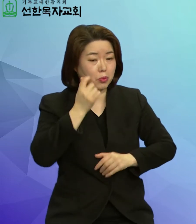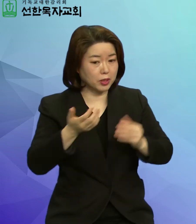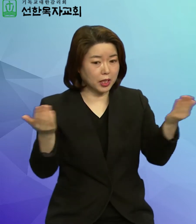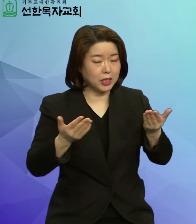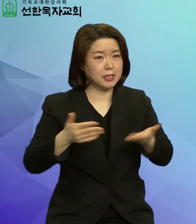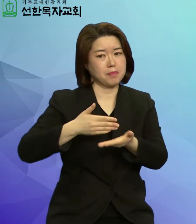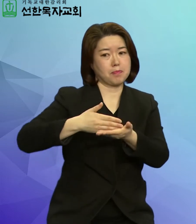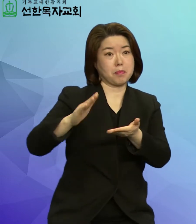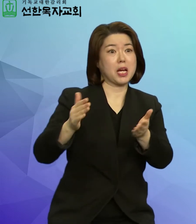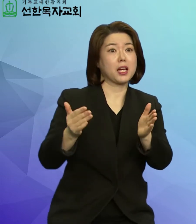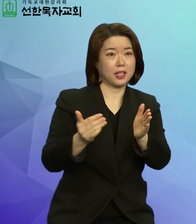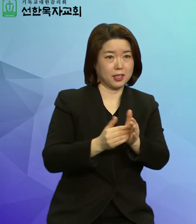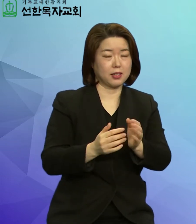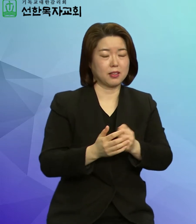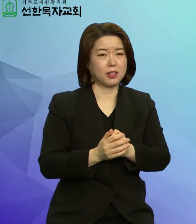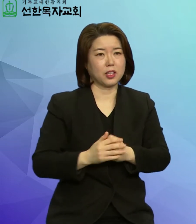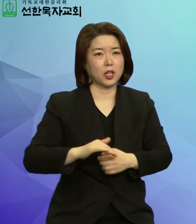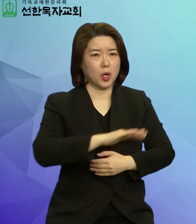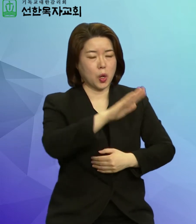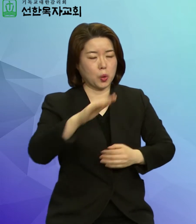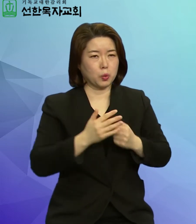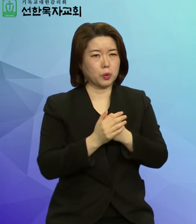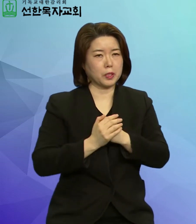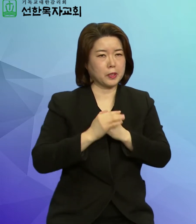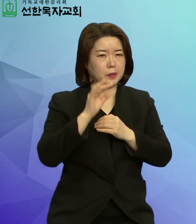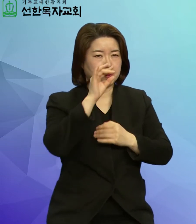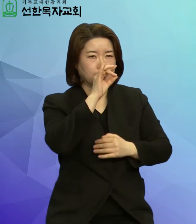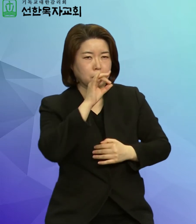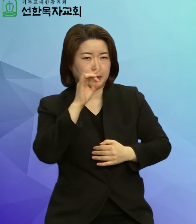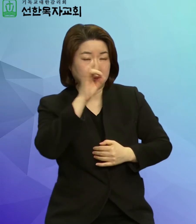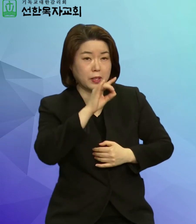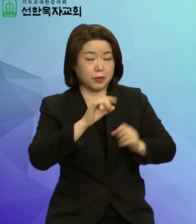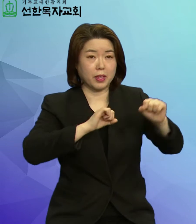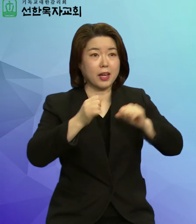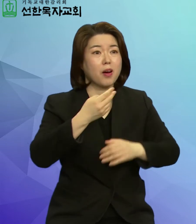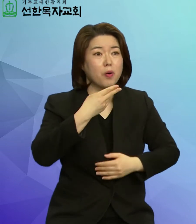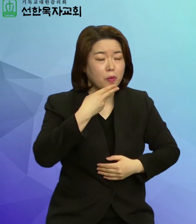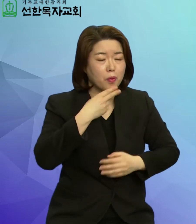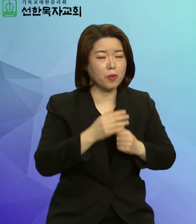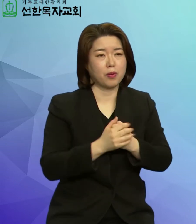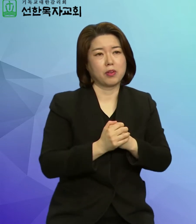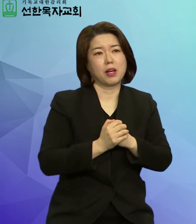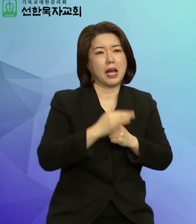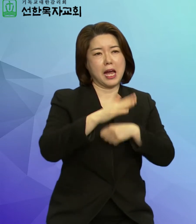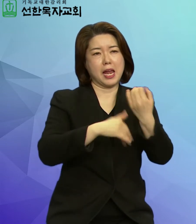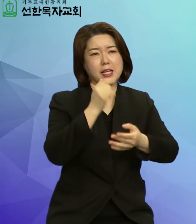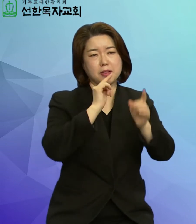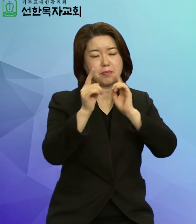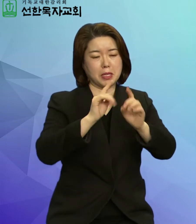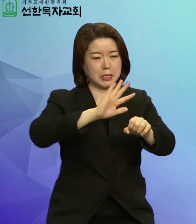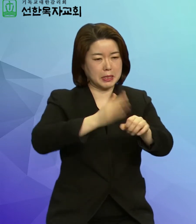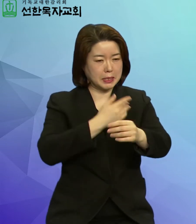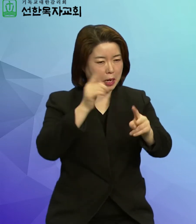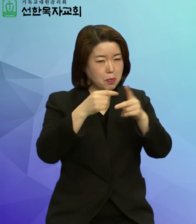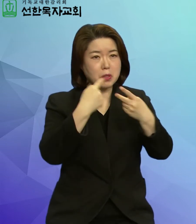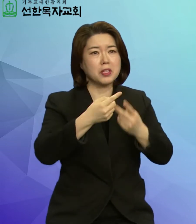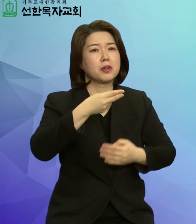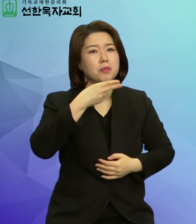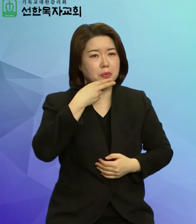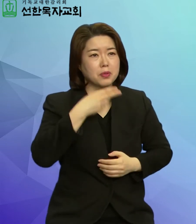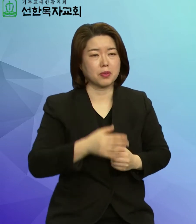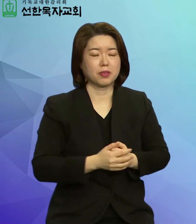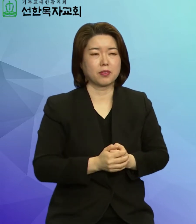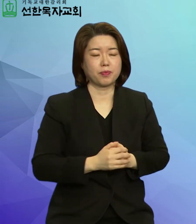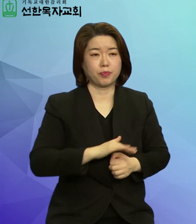부끄러워서 드러내지 못할 일들을 배격하였습니다. 우리는 간교하게 행하지도 않고 하나님의 말씀을